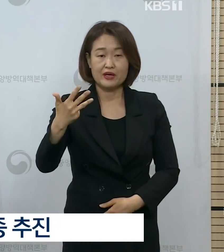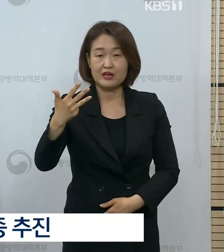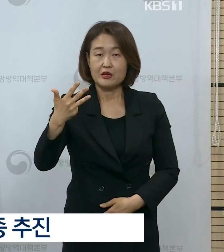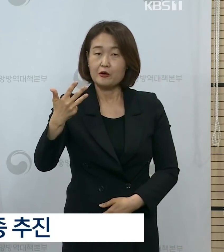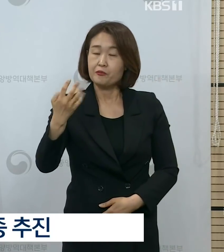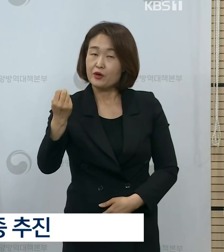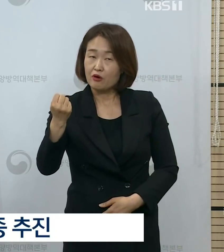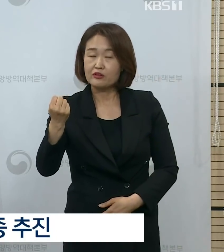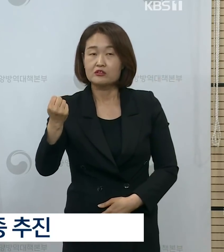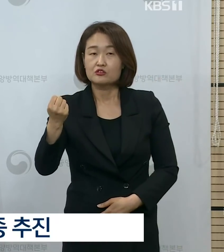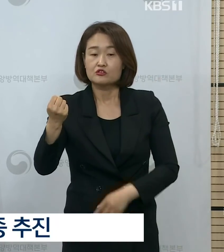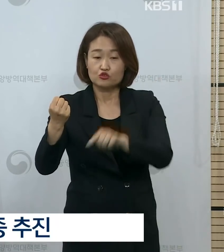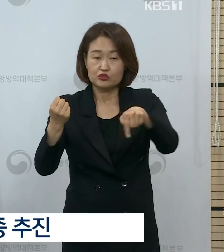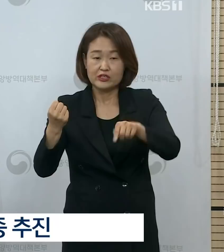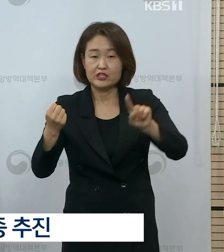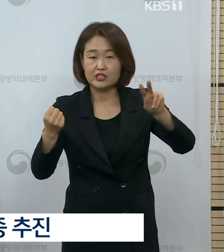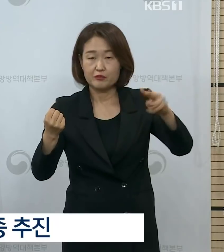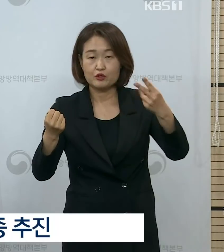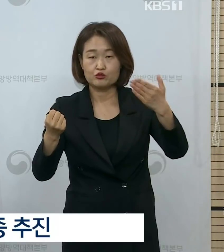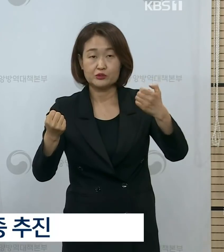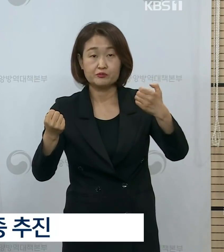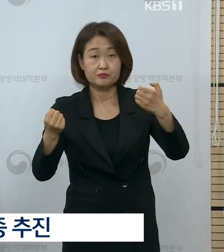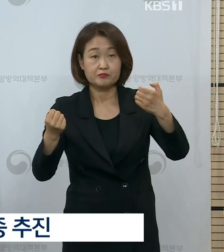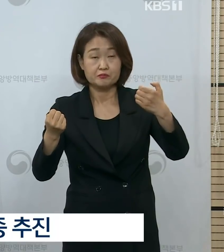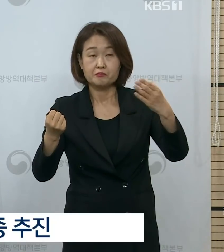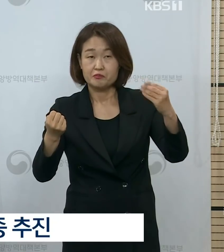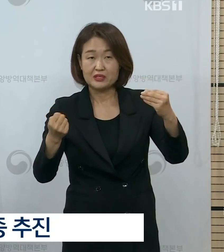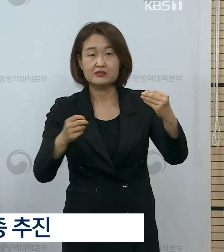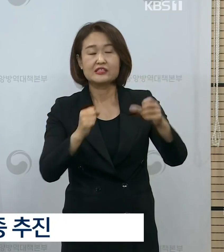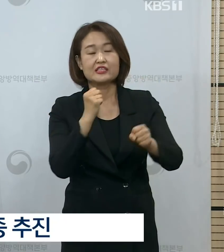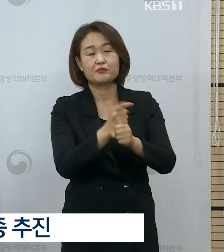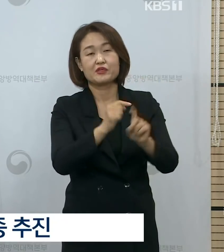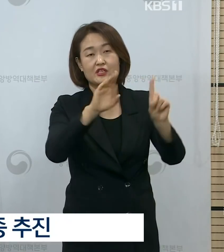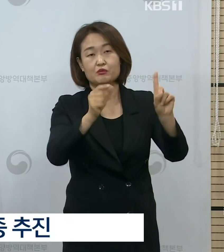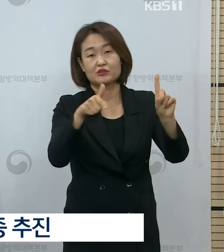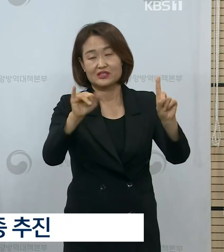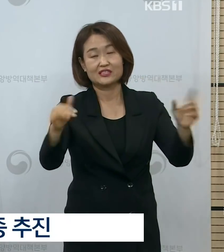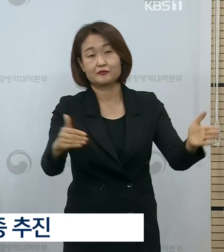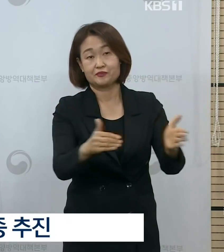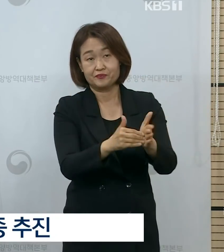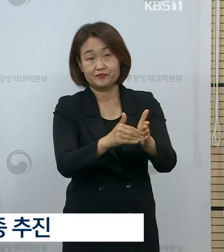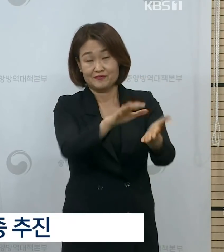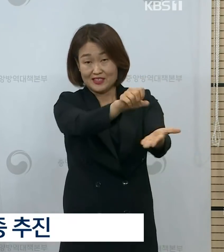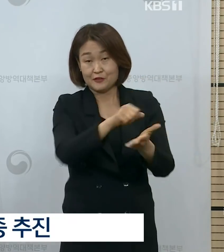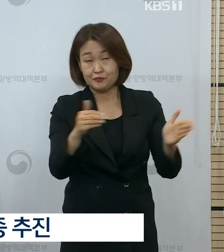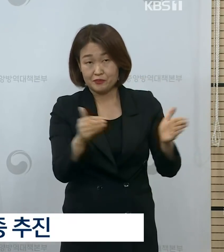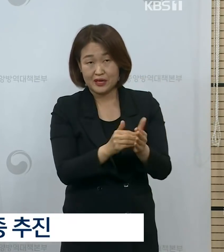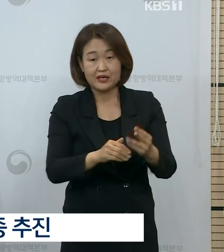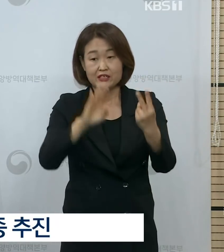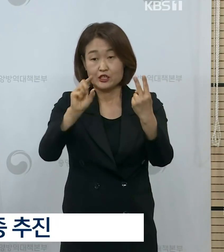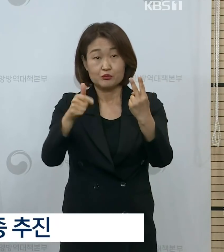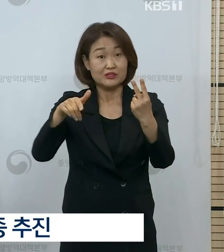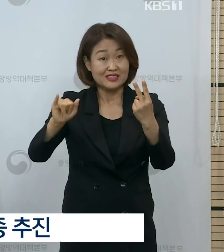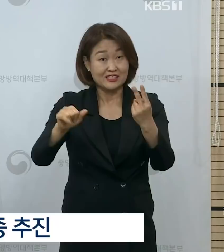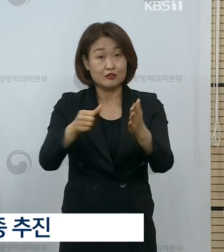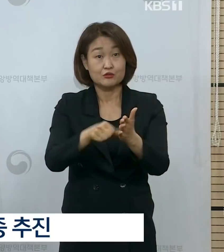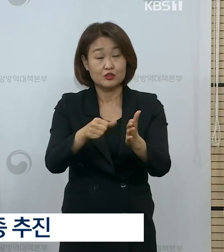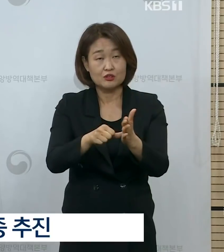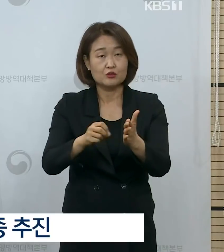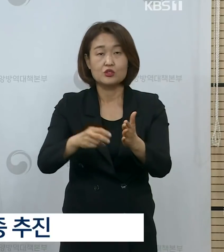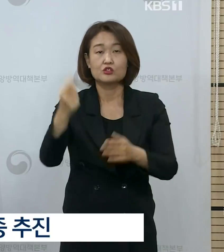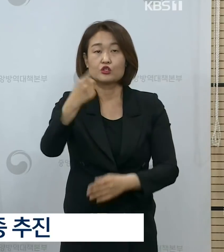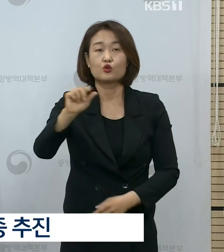회분으로 이 중 269만 회분은 1분기에 이미 도입이 완료되었고 2분기 도입 확정된 물량은